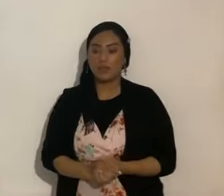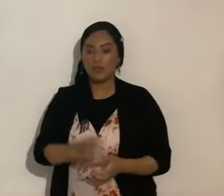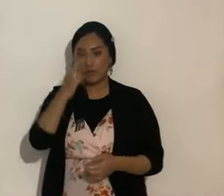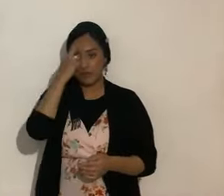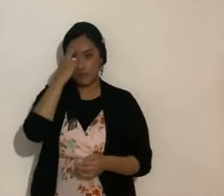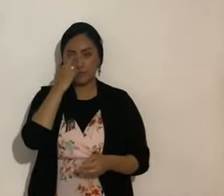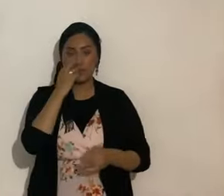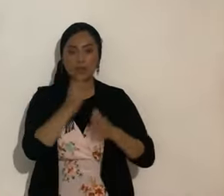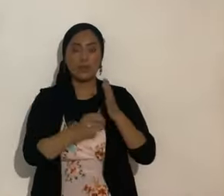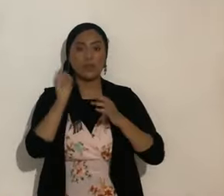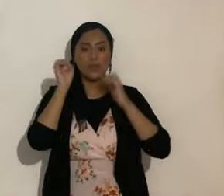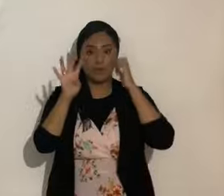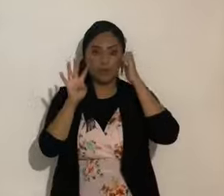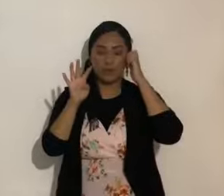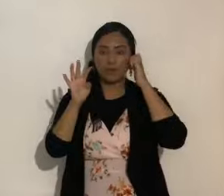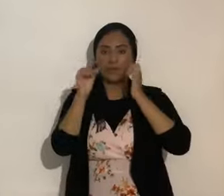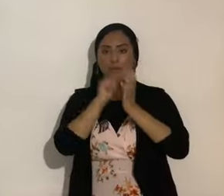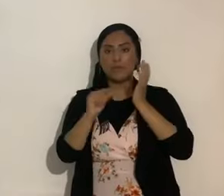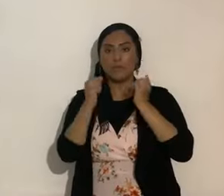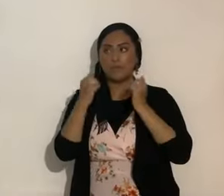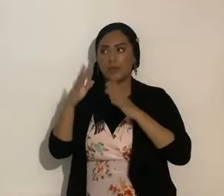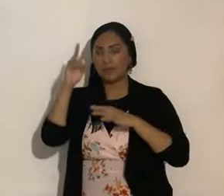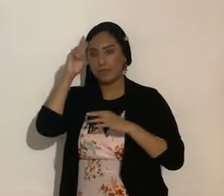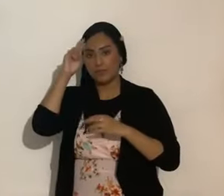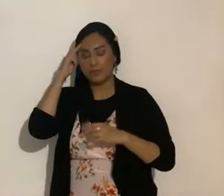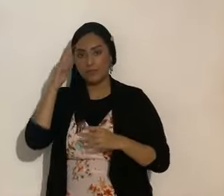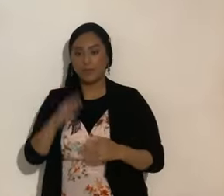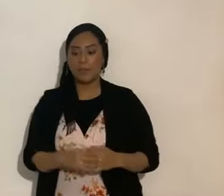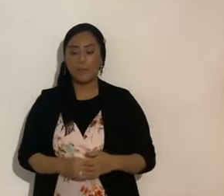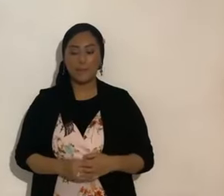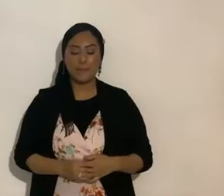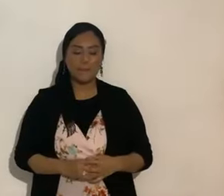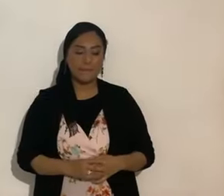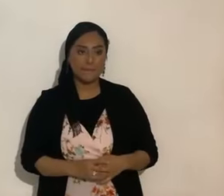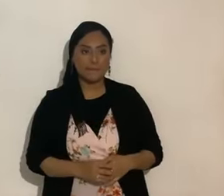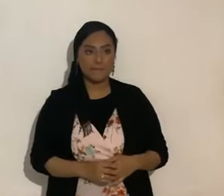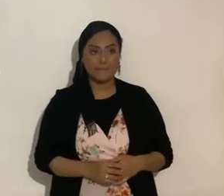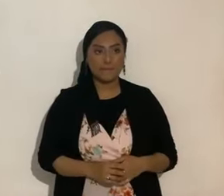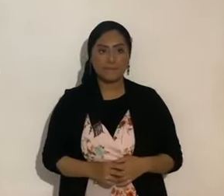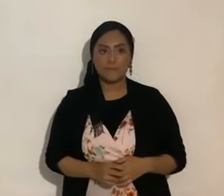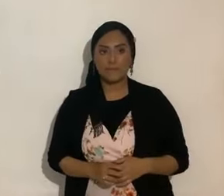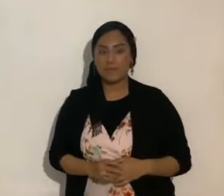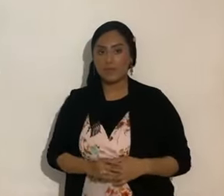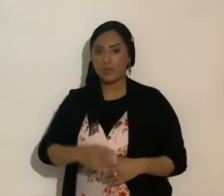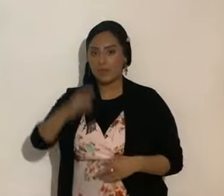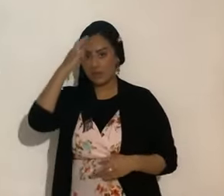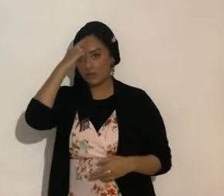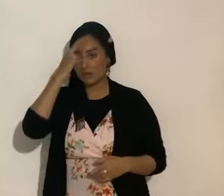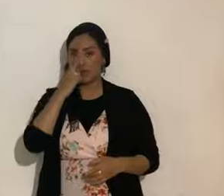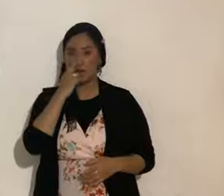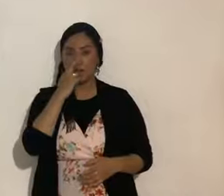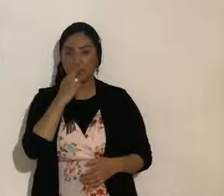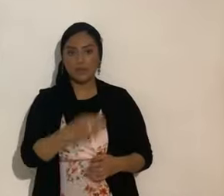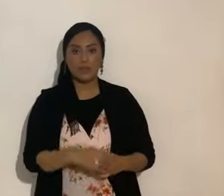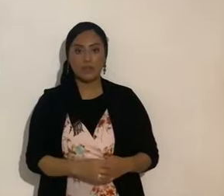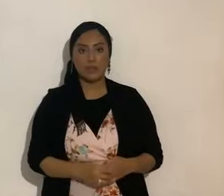Romanos 4, y estos versos han sido muy mal entendidos, pero bueno, vamos a leer Romanos,